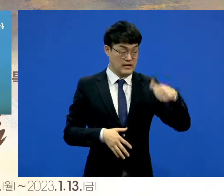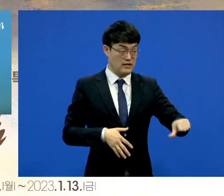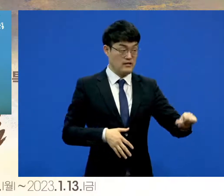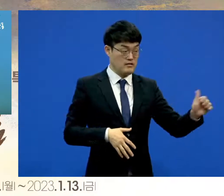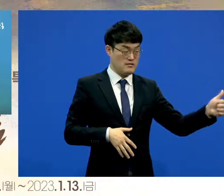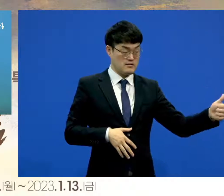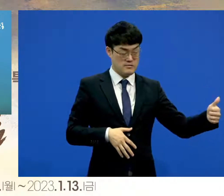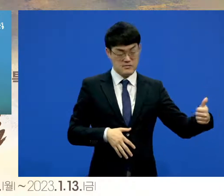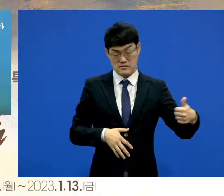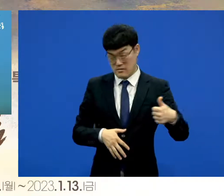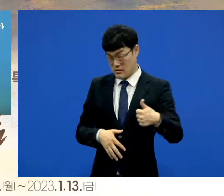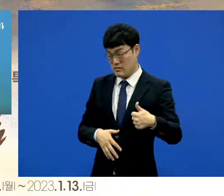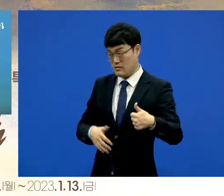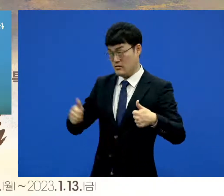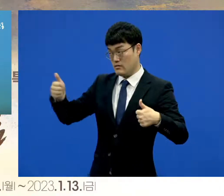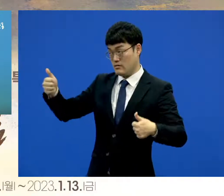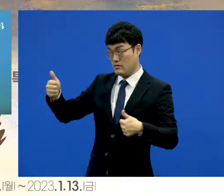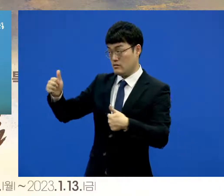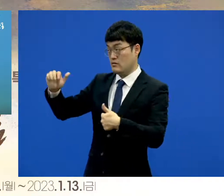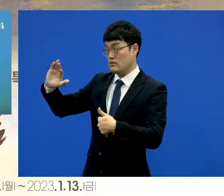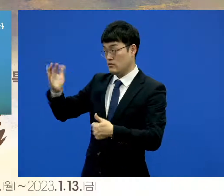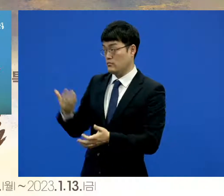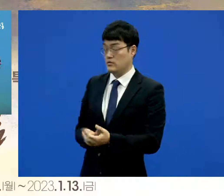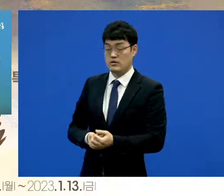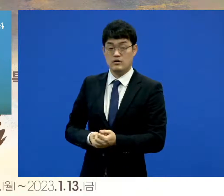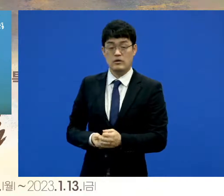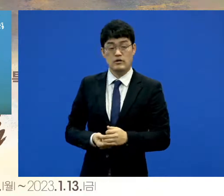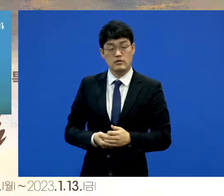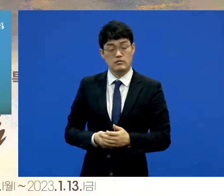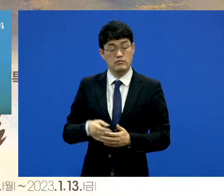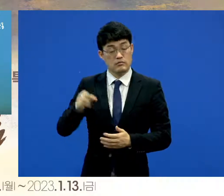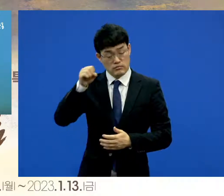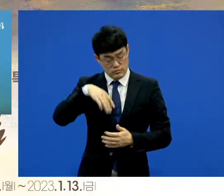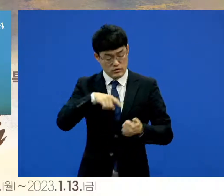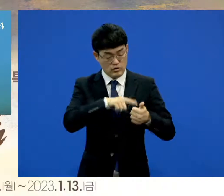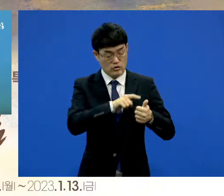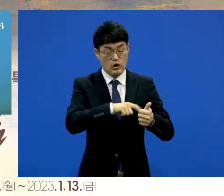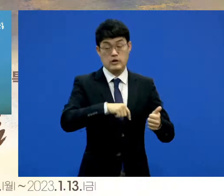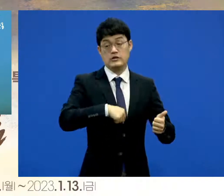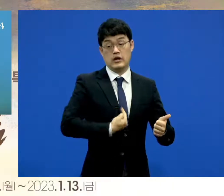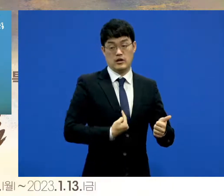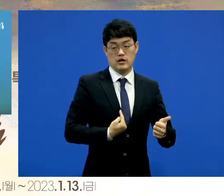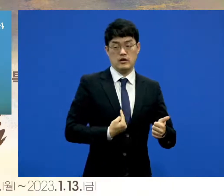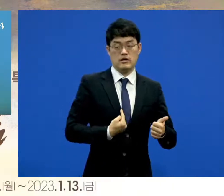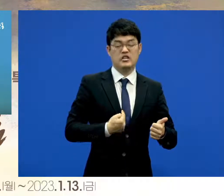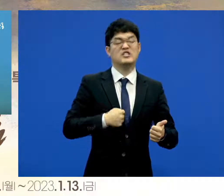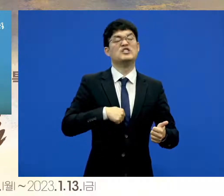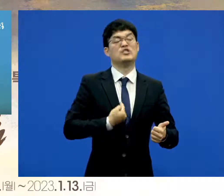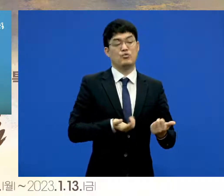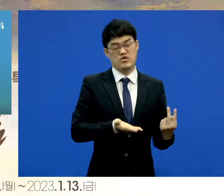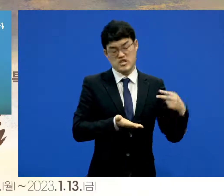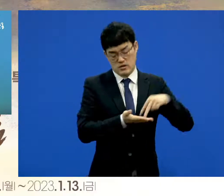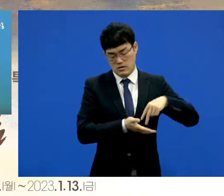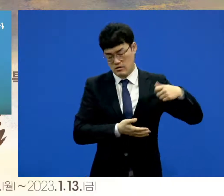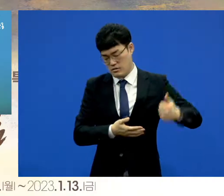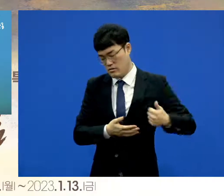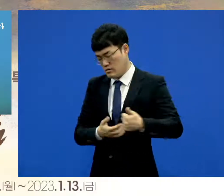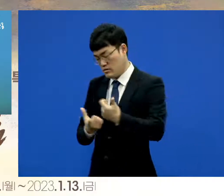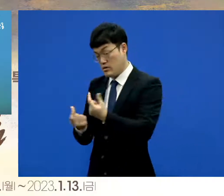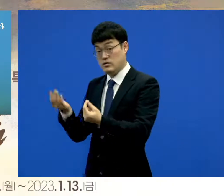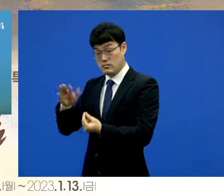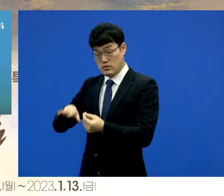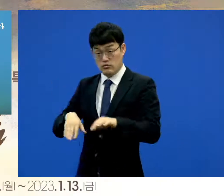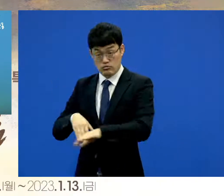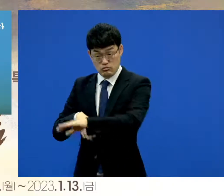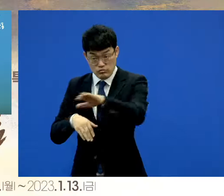걸어 들어온 것처럼 보이지만 우리는 이야기의 전체 스토리를 보면서 그가 돌아올 수밖에 없었다는 것을 알게